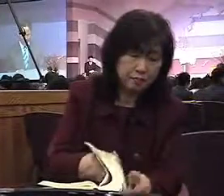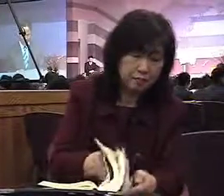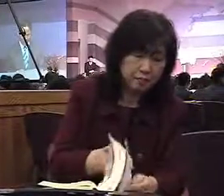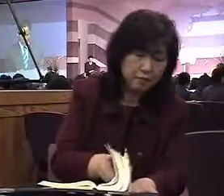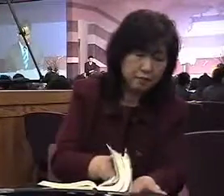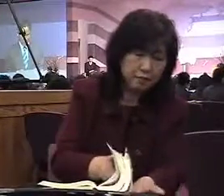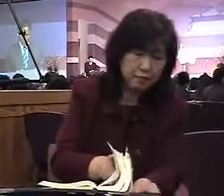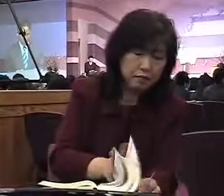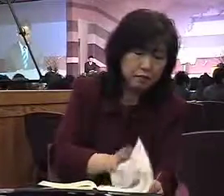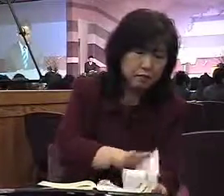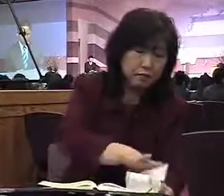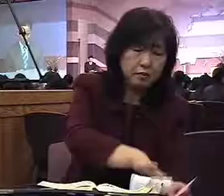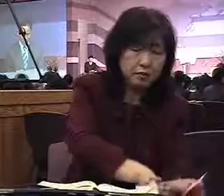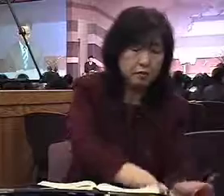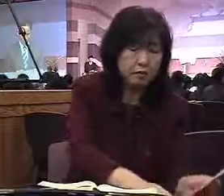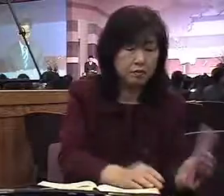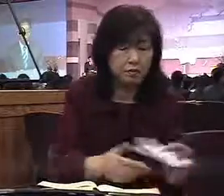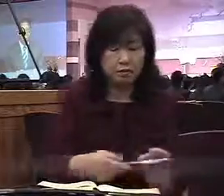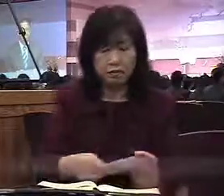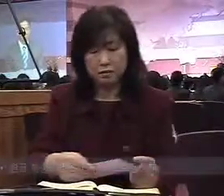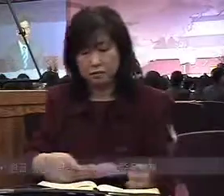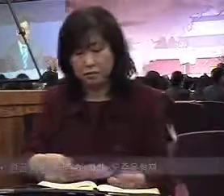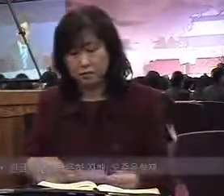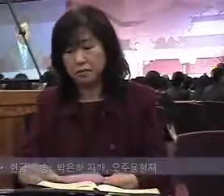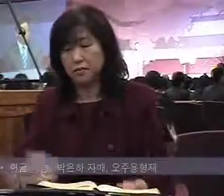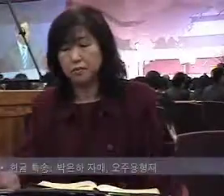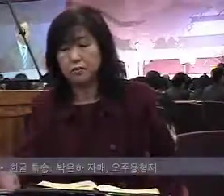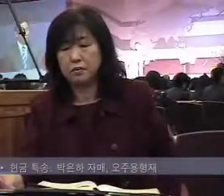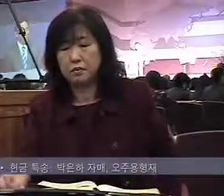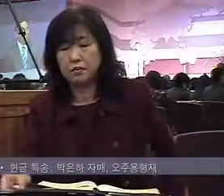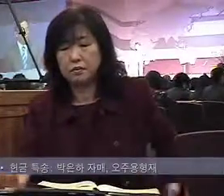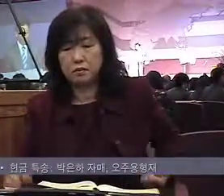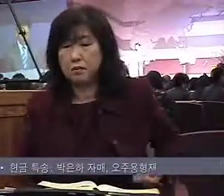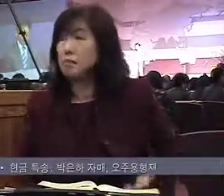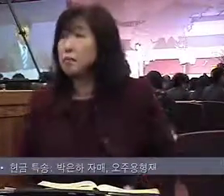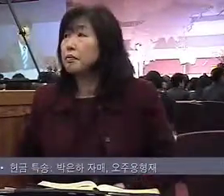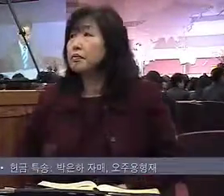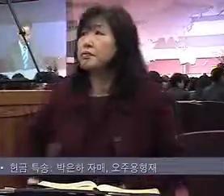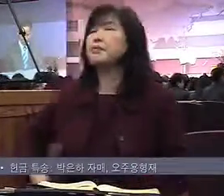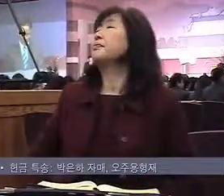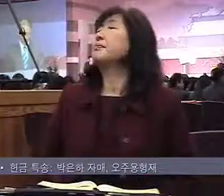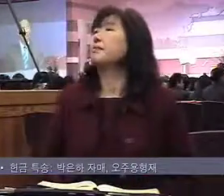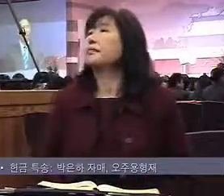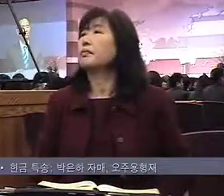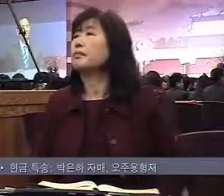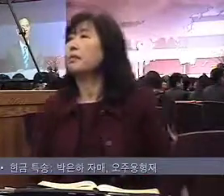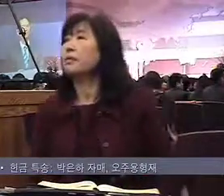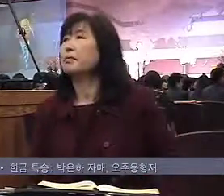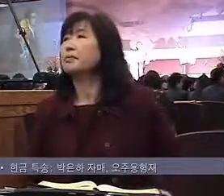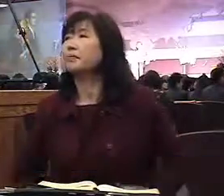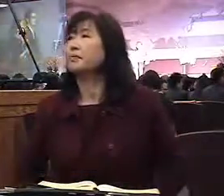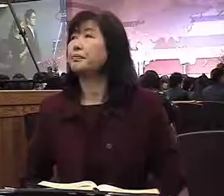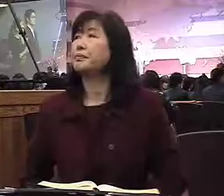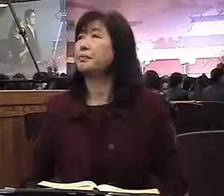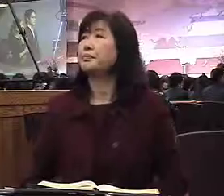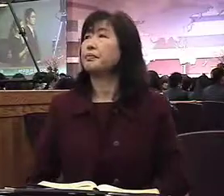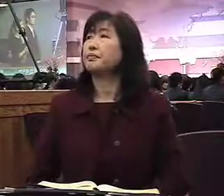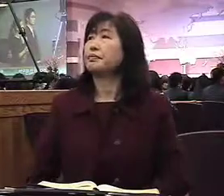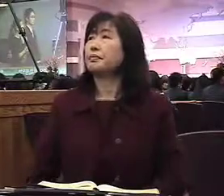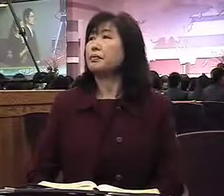드리겠습니다. 건강 찬송의 박은하 집사님, 오주요 문제는 세워 주시겠습니다.